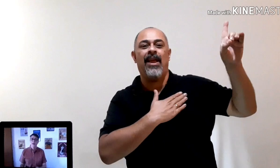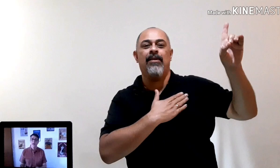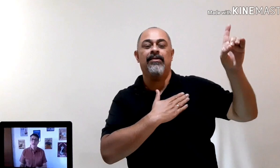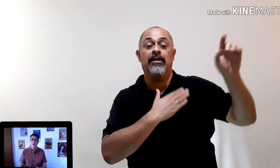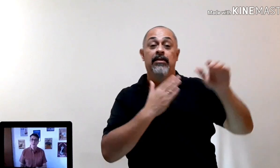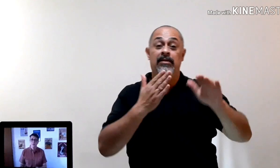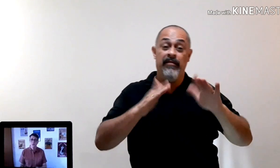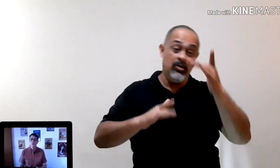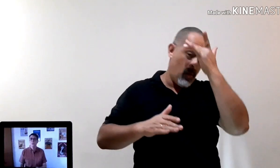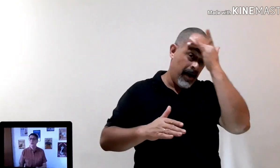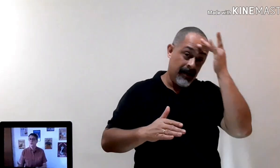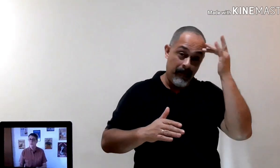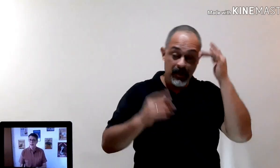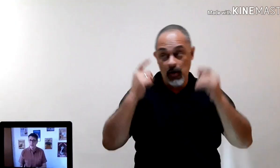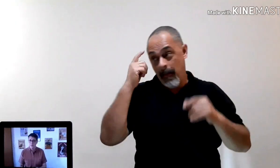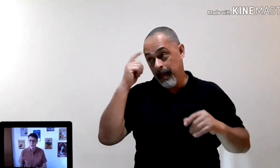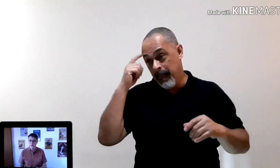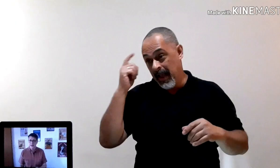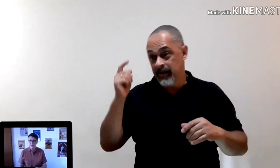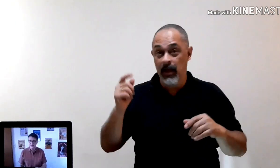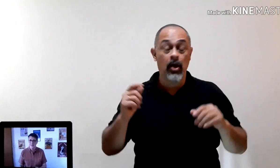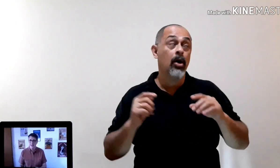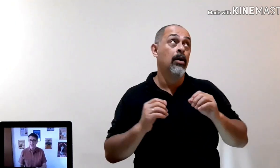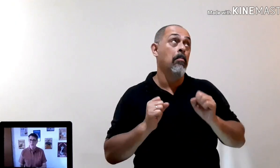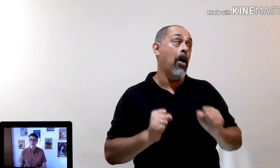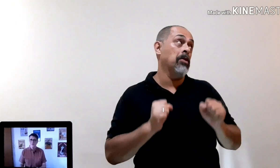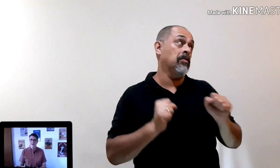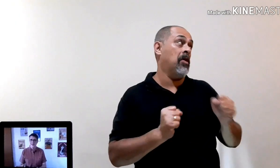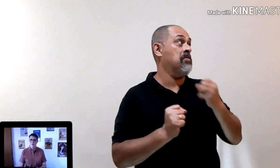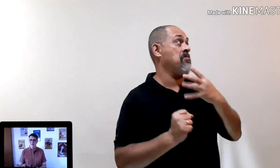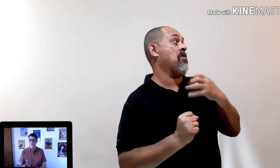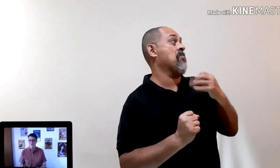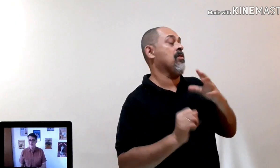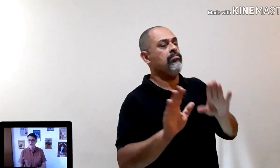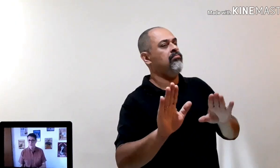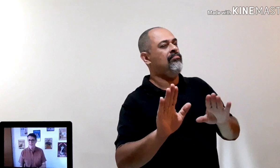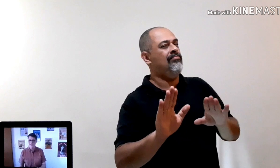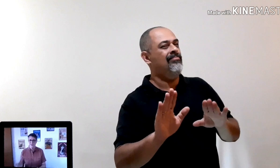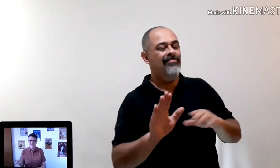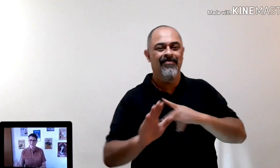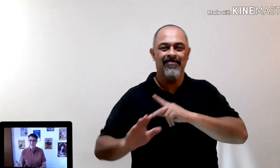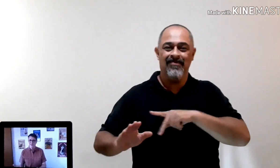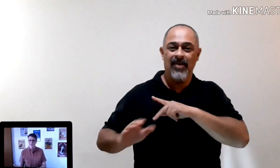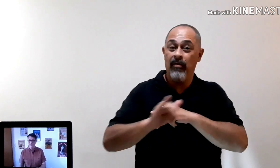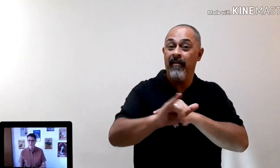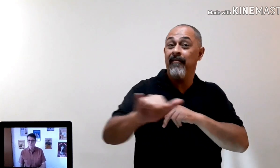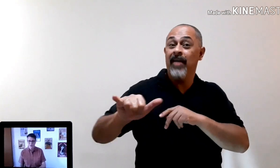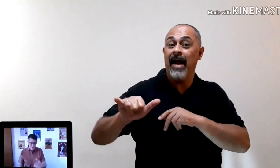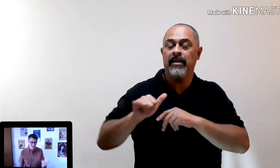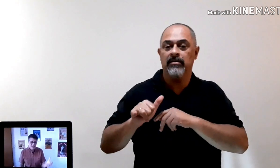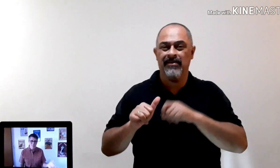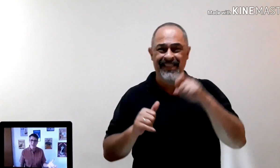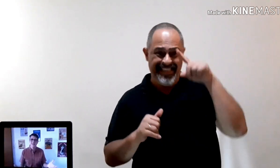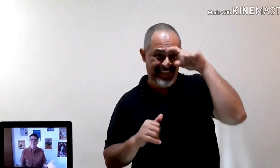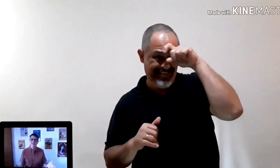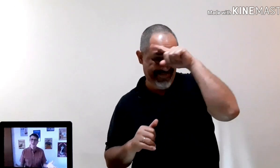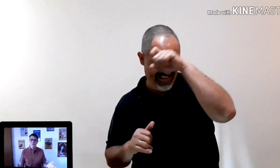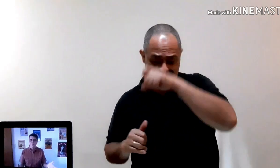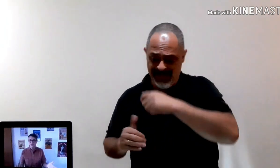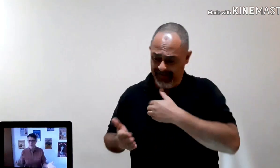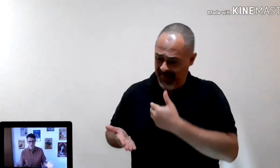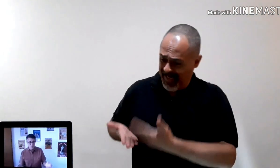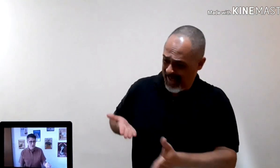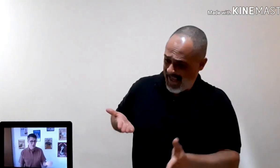contexto, tudo posso naquele que me fortalece, né? Quando ele fala que ele aprendeu a viver contente no ganho e na